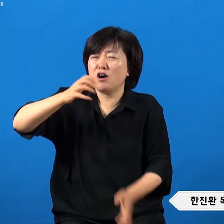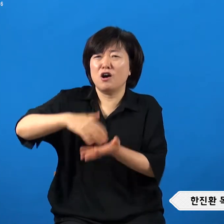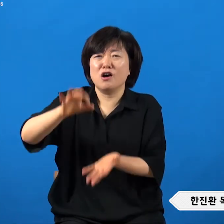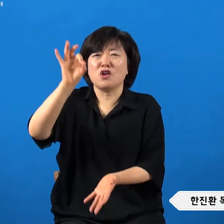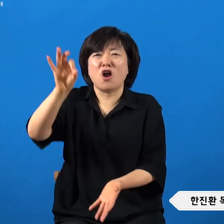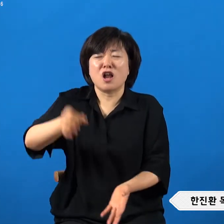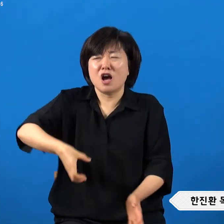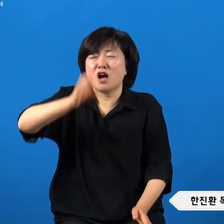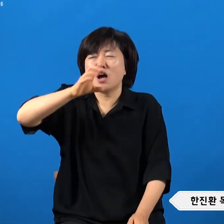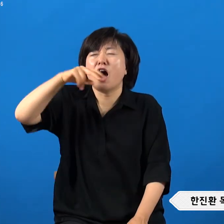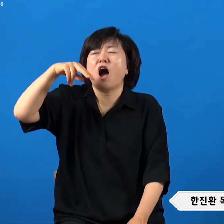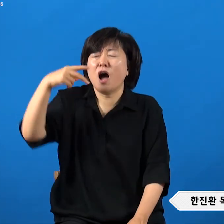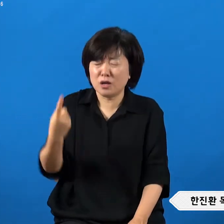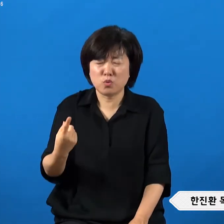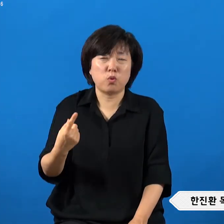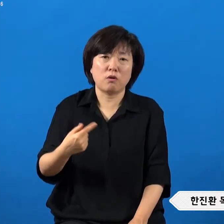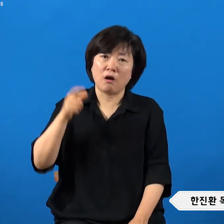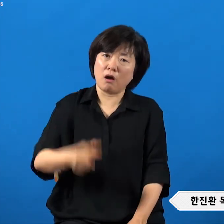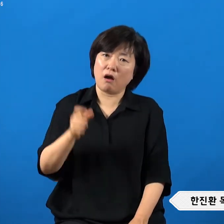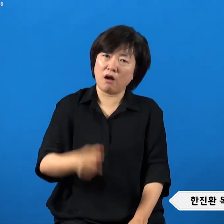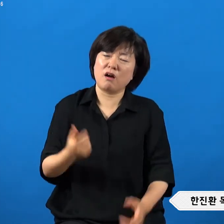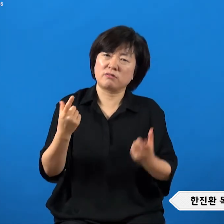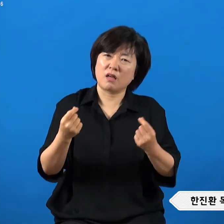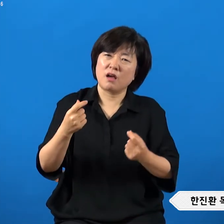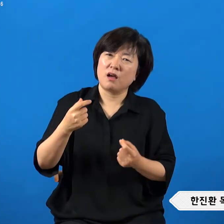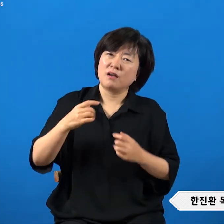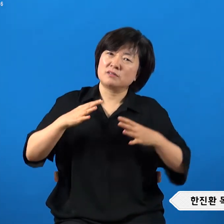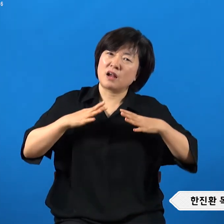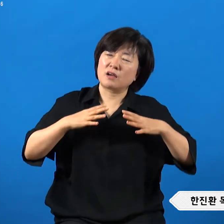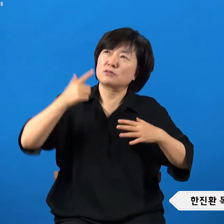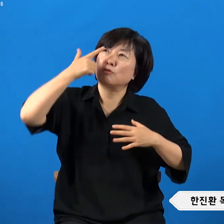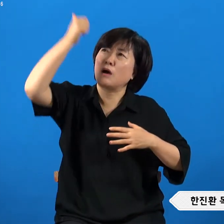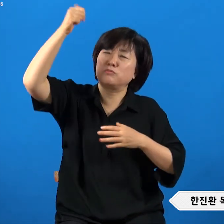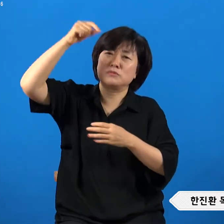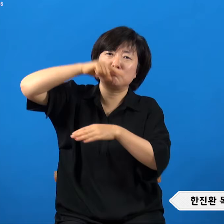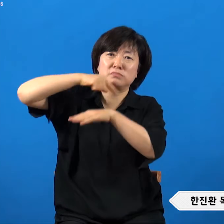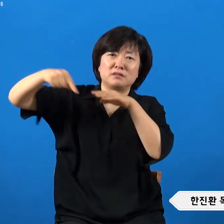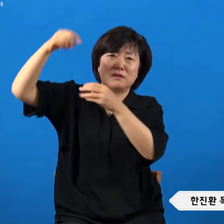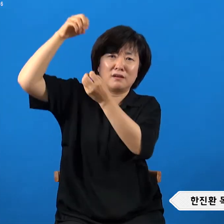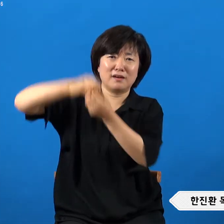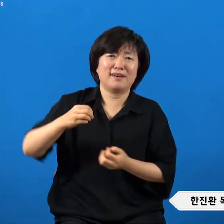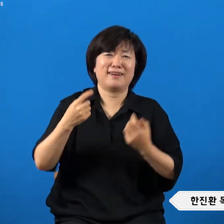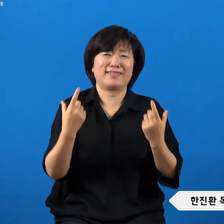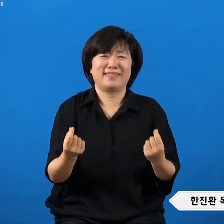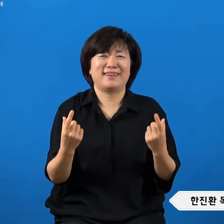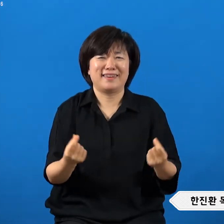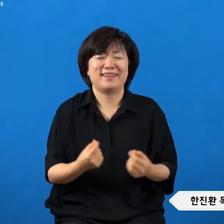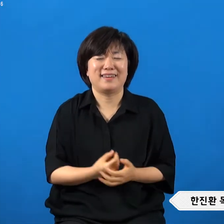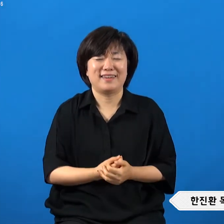같아요. 자랑스러운 아버지 피가 내 속에 흐르고 있는 겁니다.